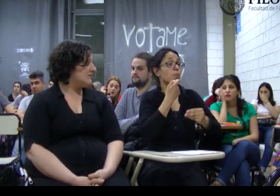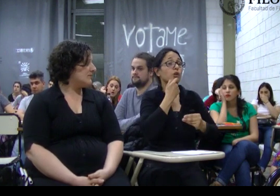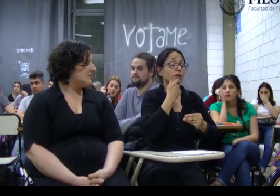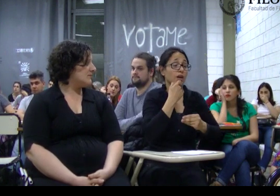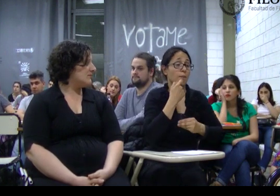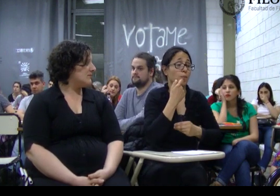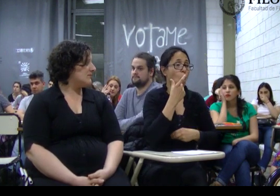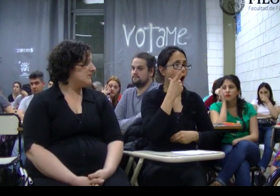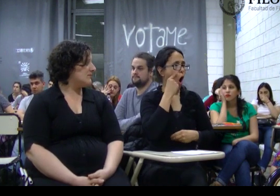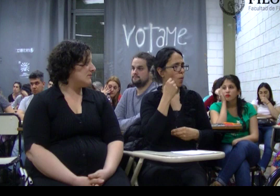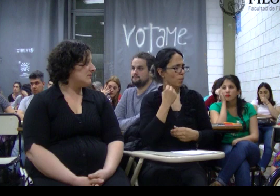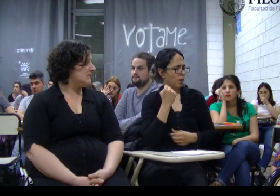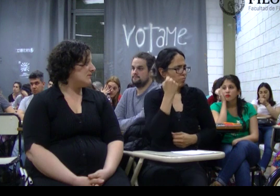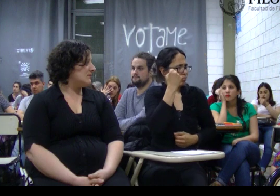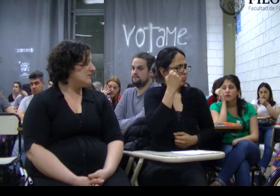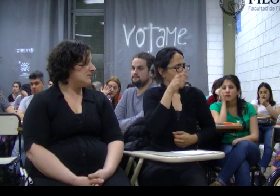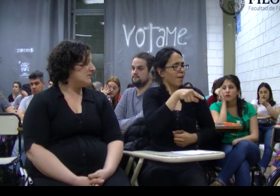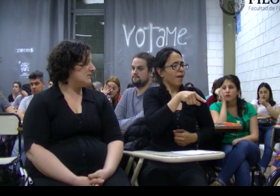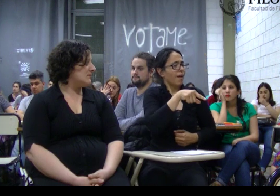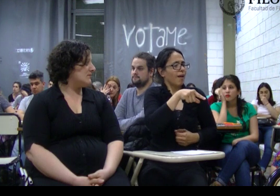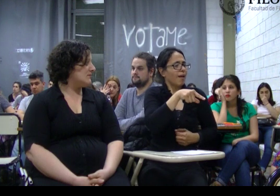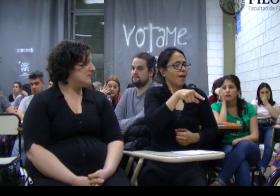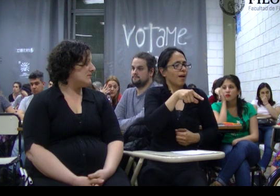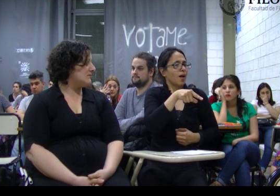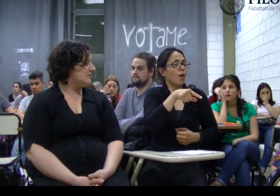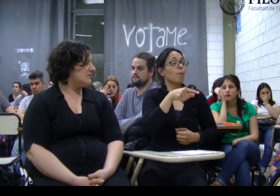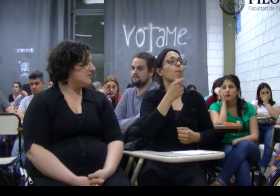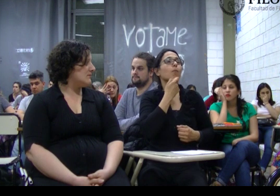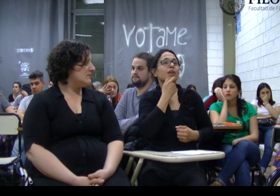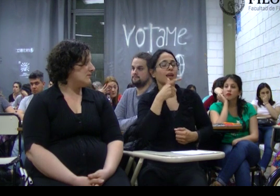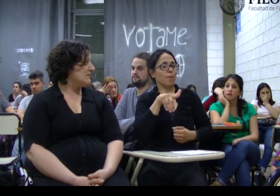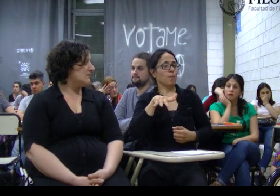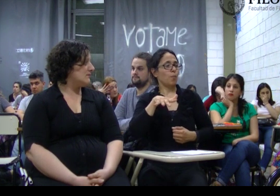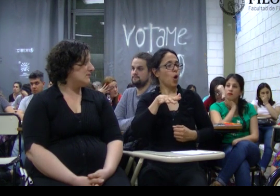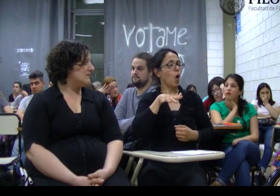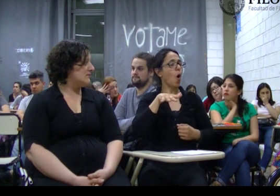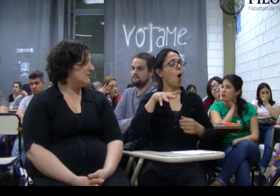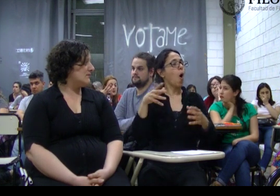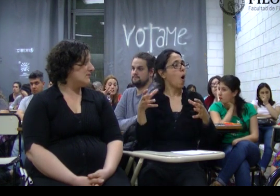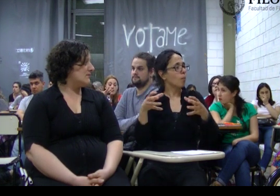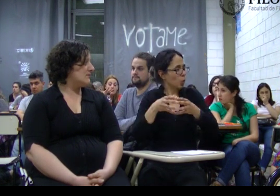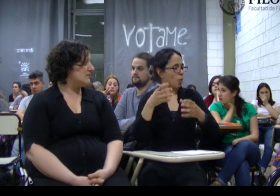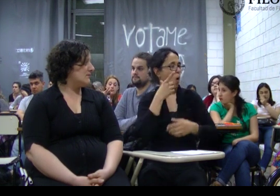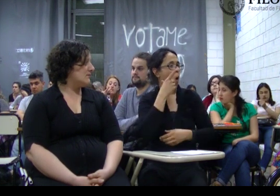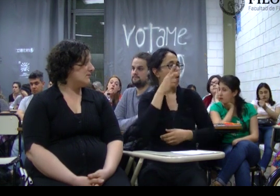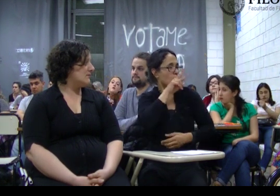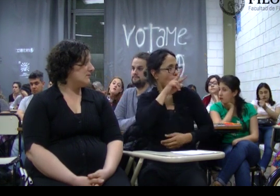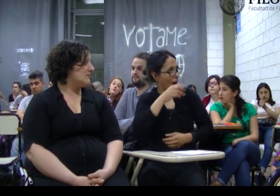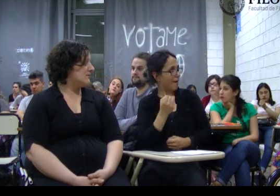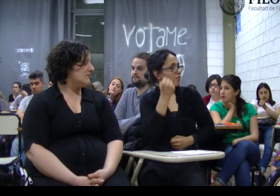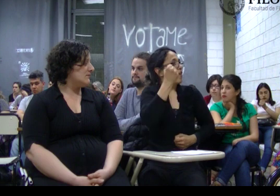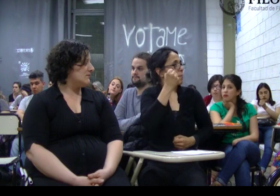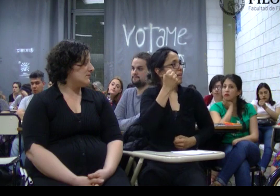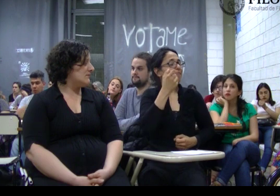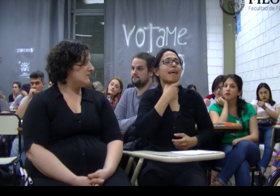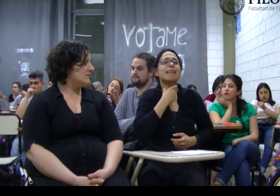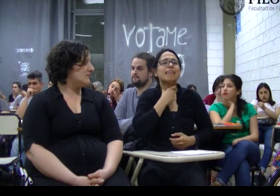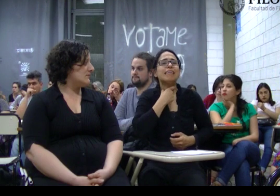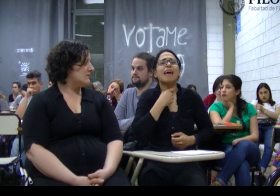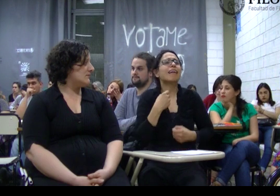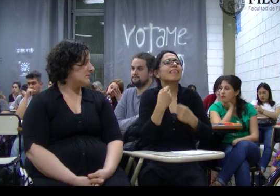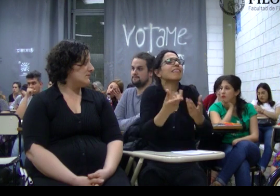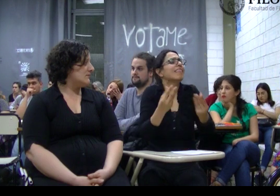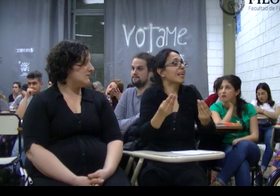Por eso también la teoría feminista apunta no solo a criticar, sino a poner en valor justamente las otras voces